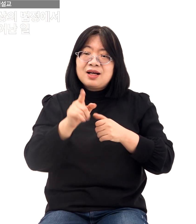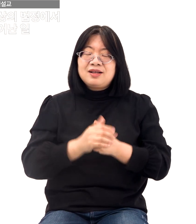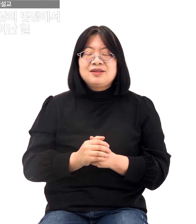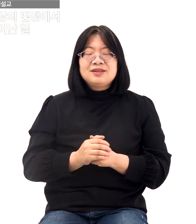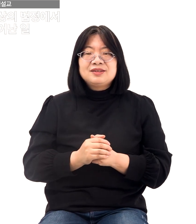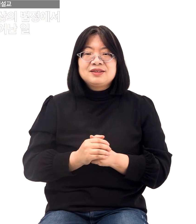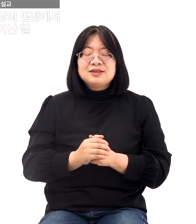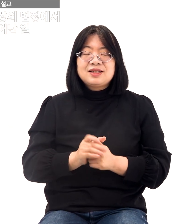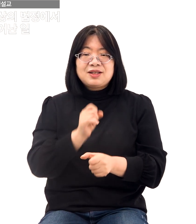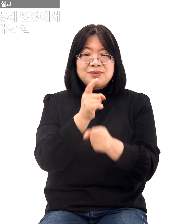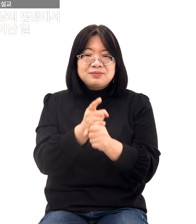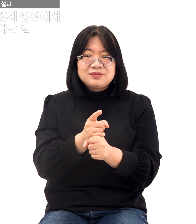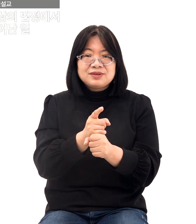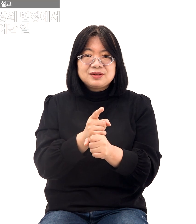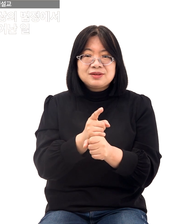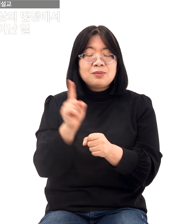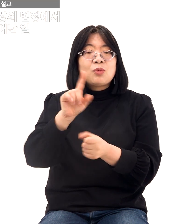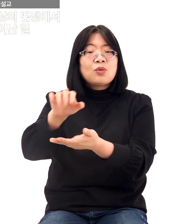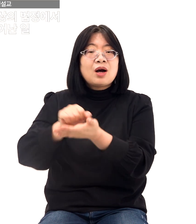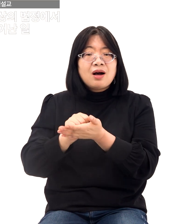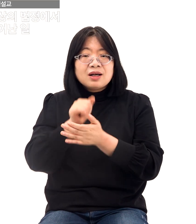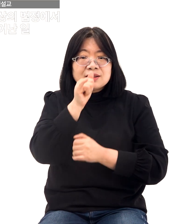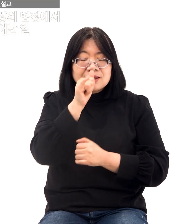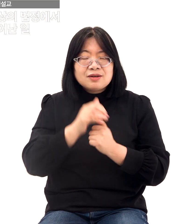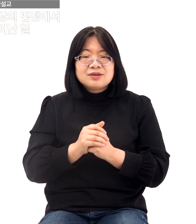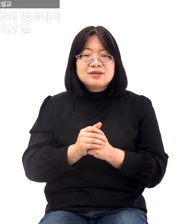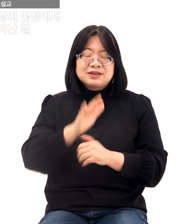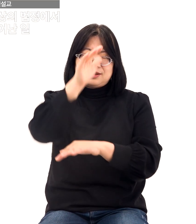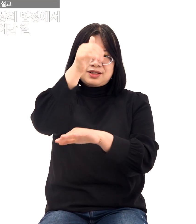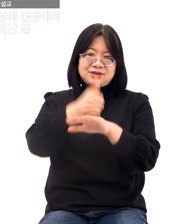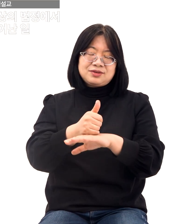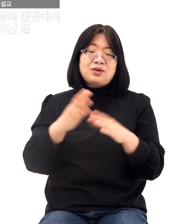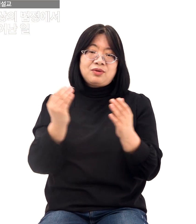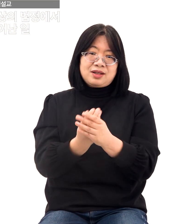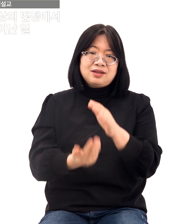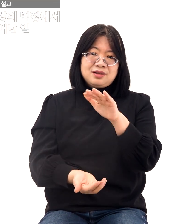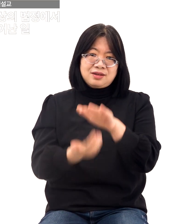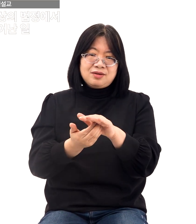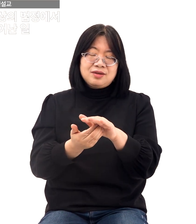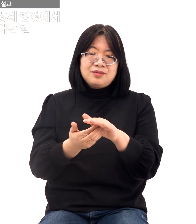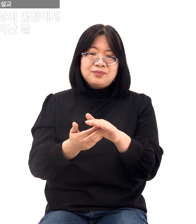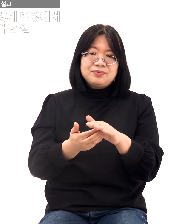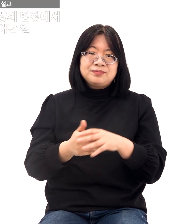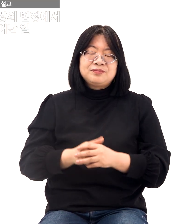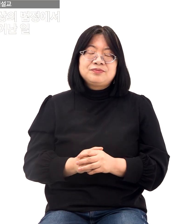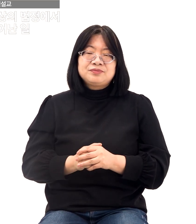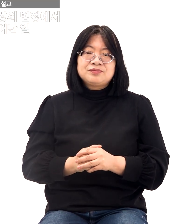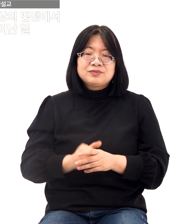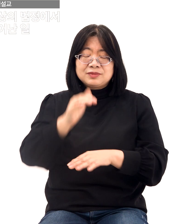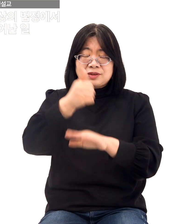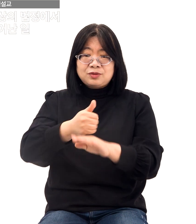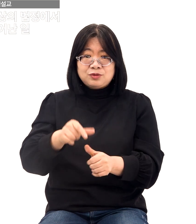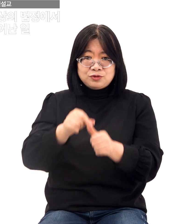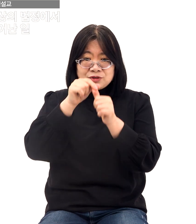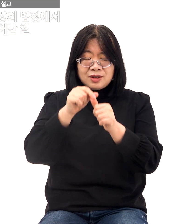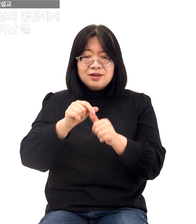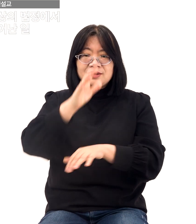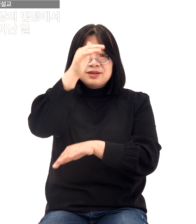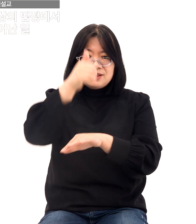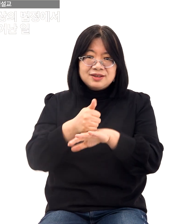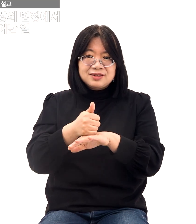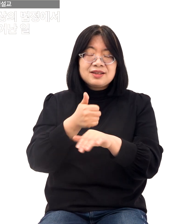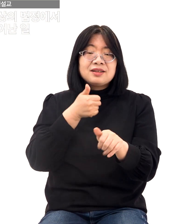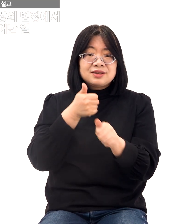그러니까 여기에는 이미 뭘 담보하고 있죠? 최종적 완성과 최종적 구원과